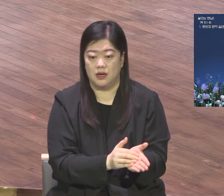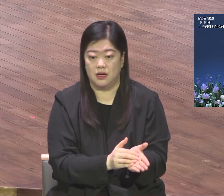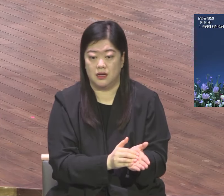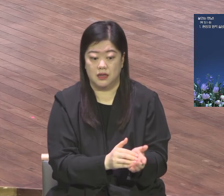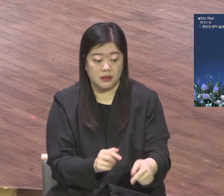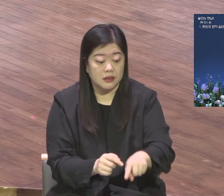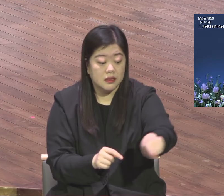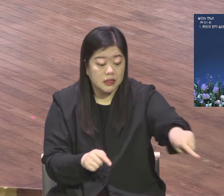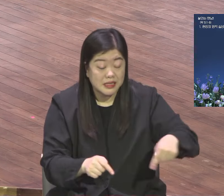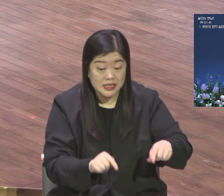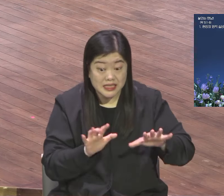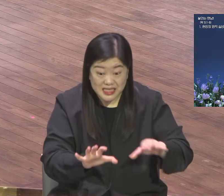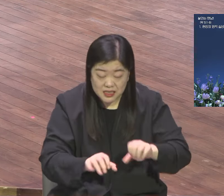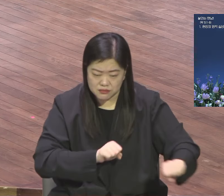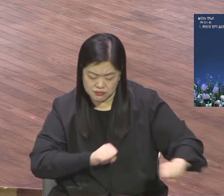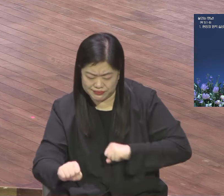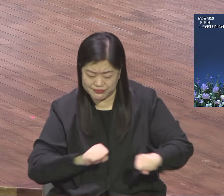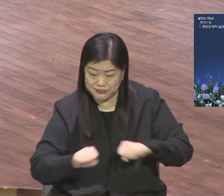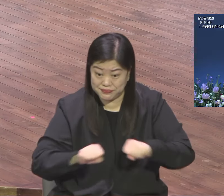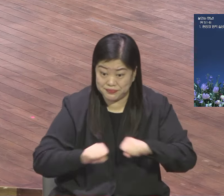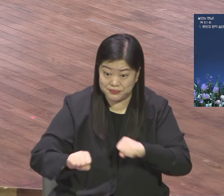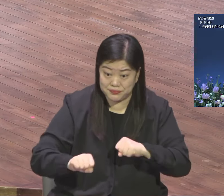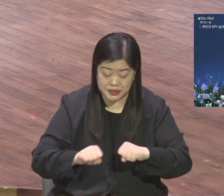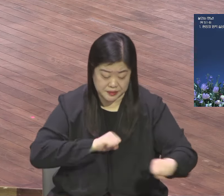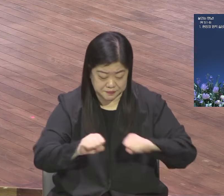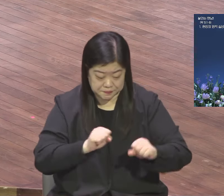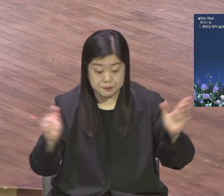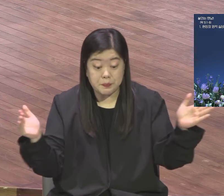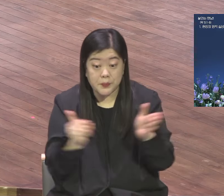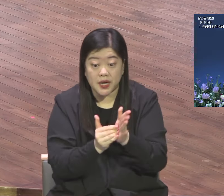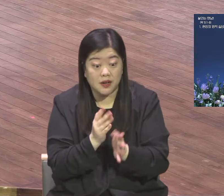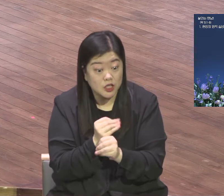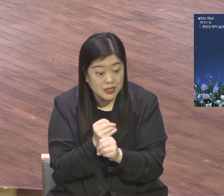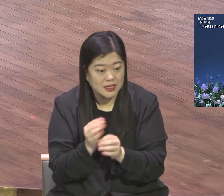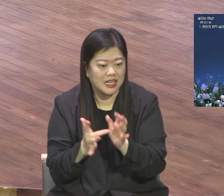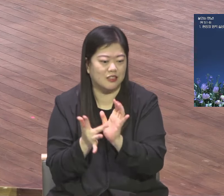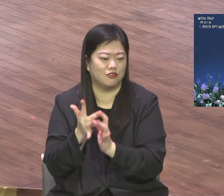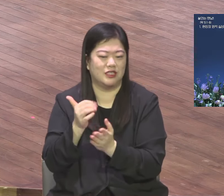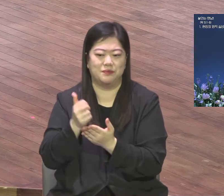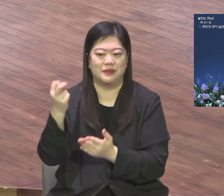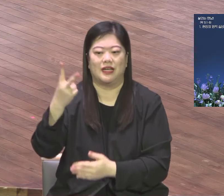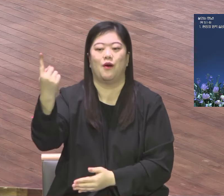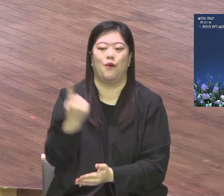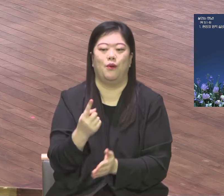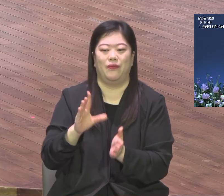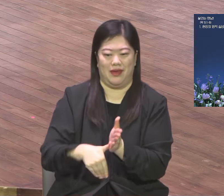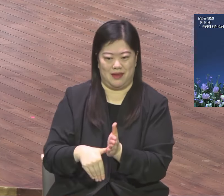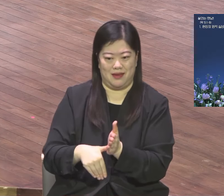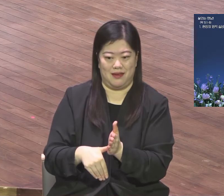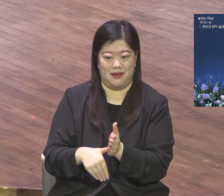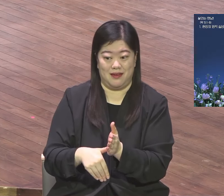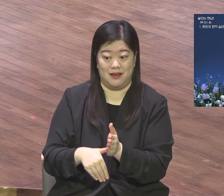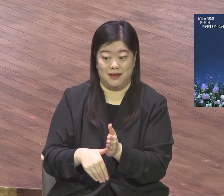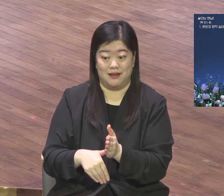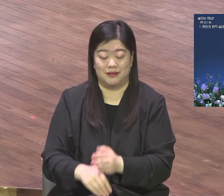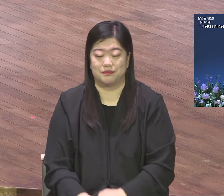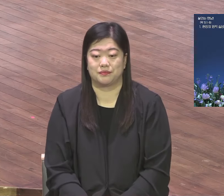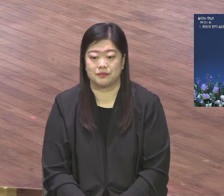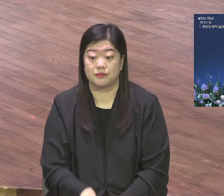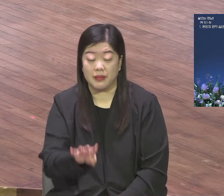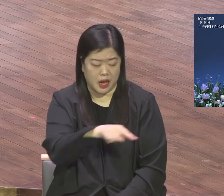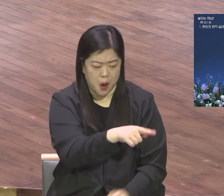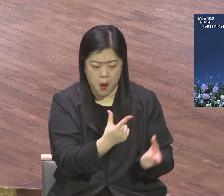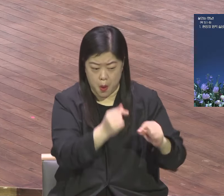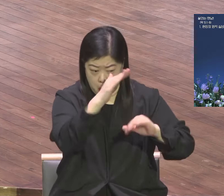때까지 일시적으로 활동하는 영적 실체들입니다. 오늘 본문 때 동일한 내용을 담고 있는